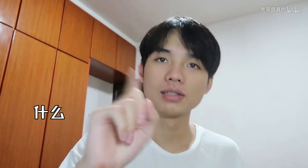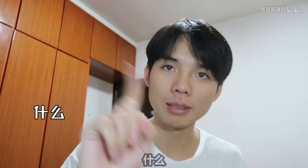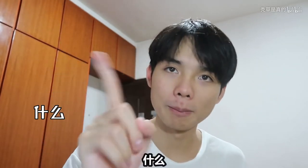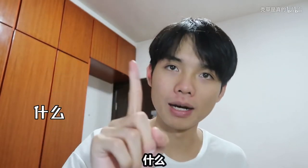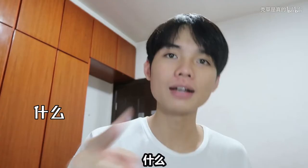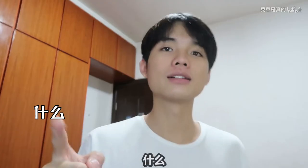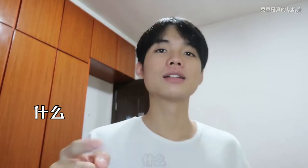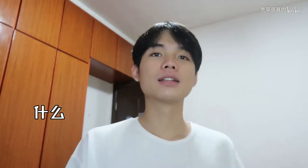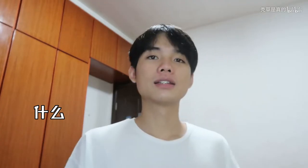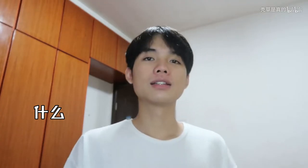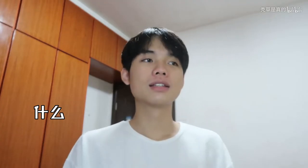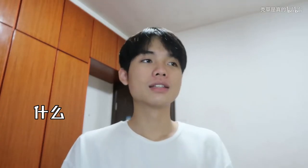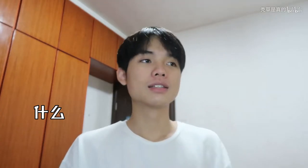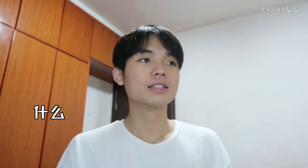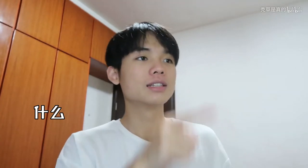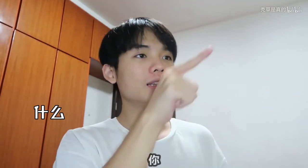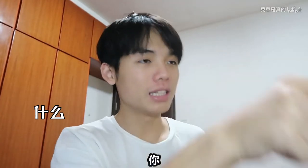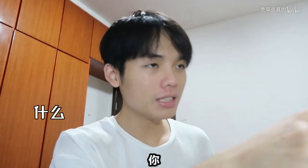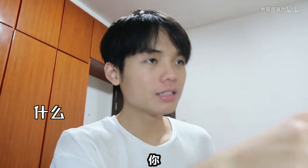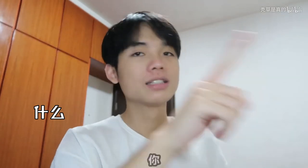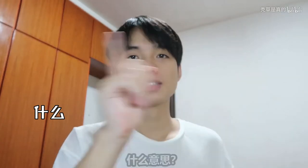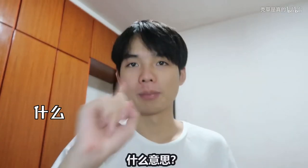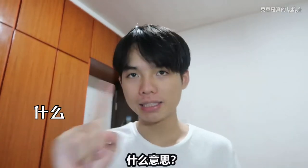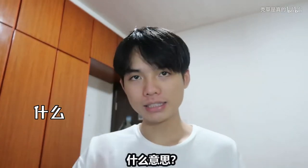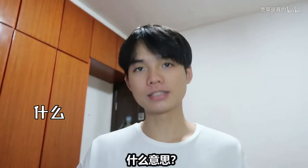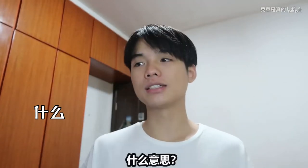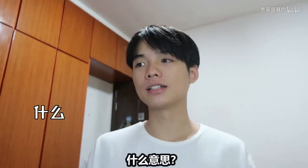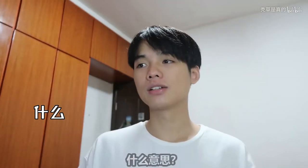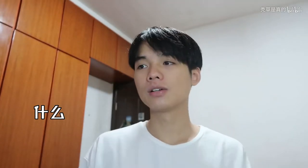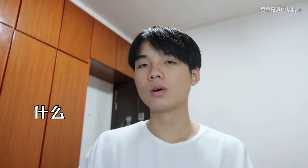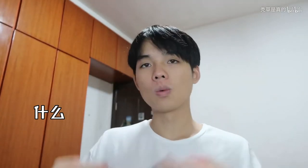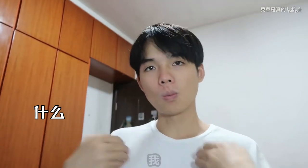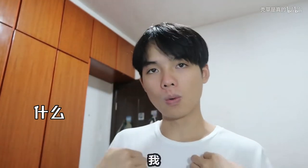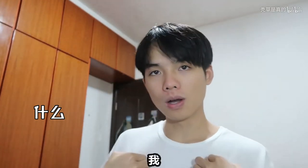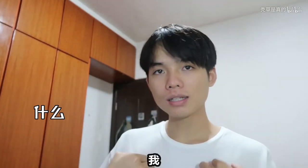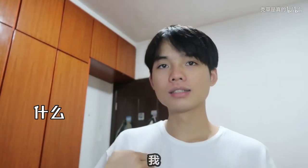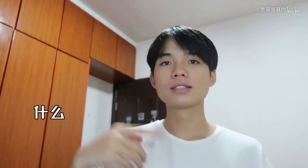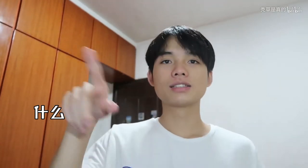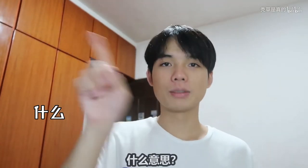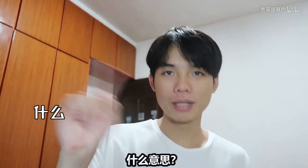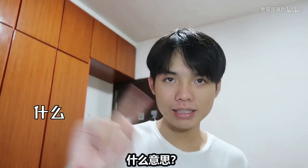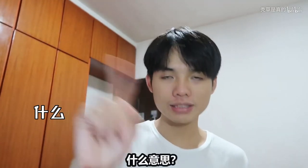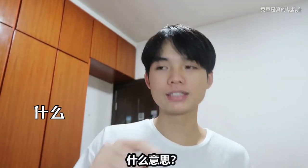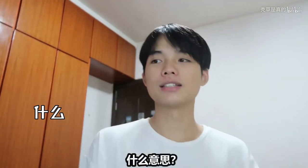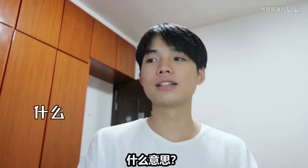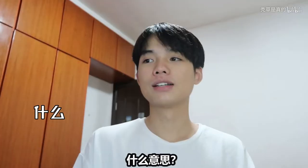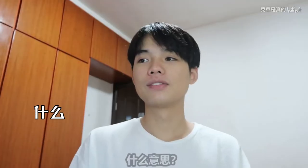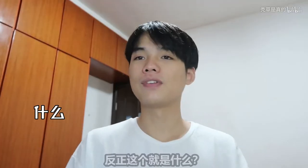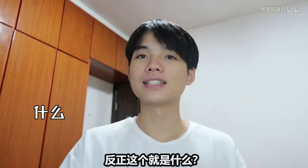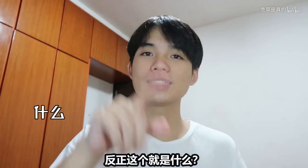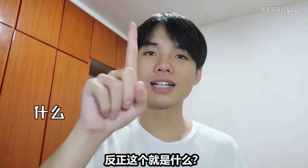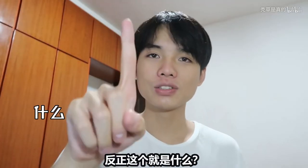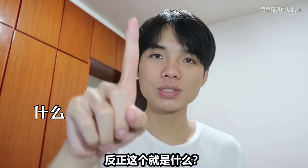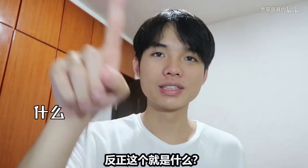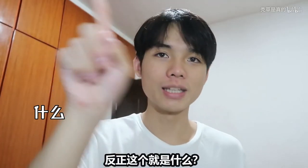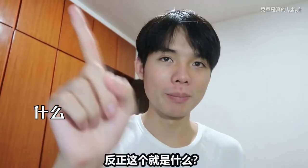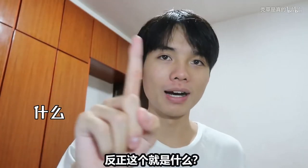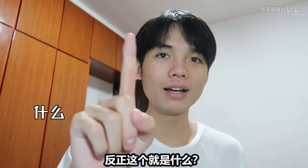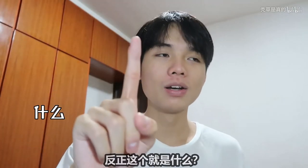什么，你什么意思，我什么意思，反正这个就是什么或